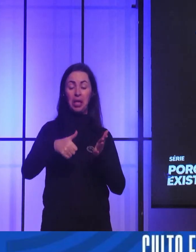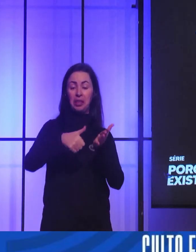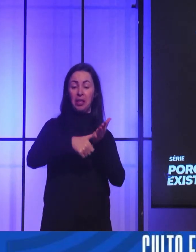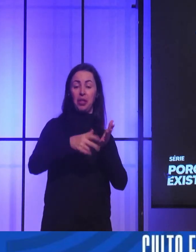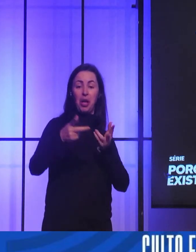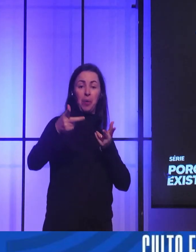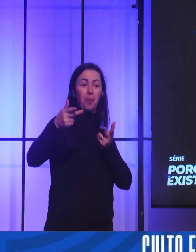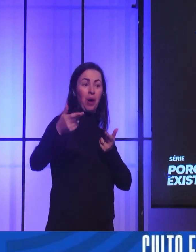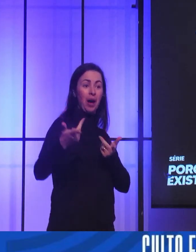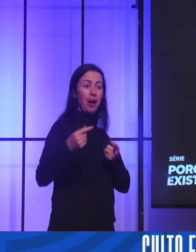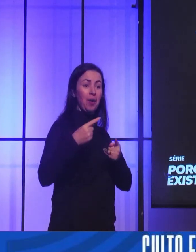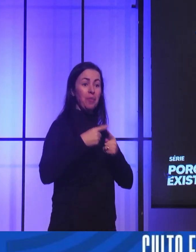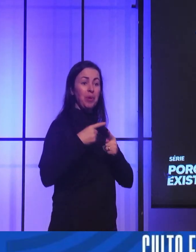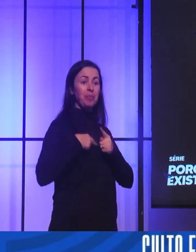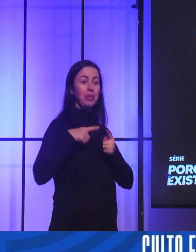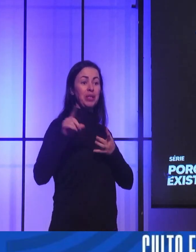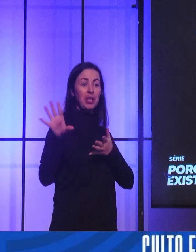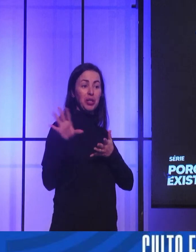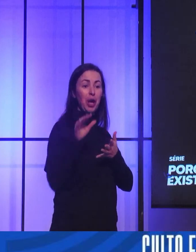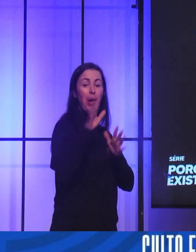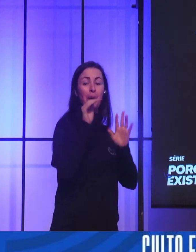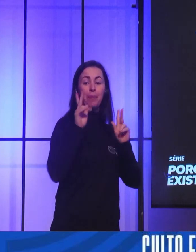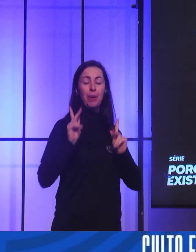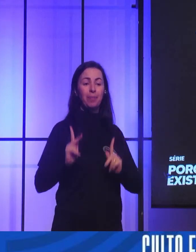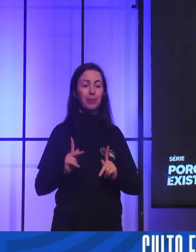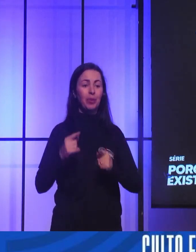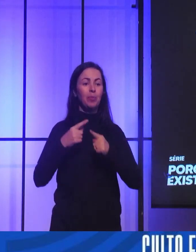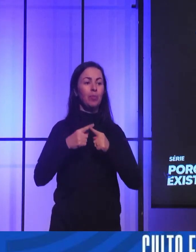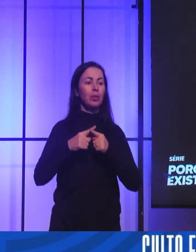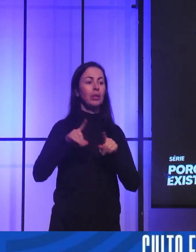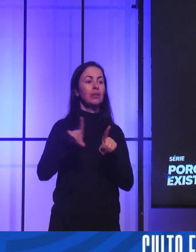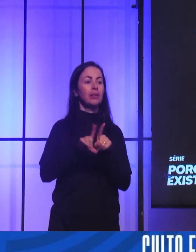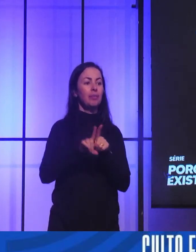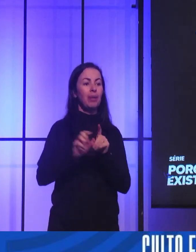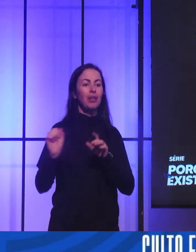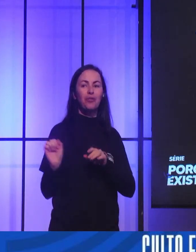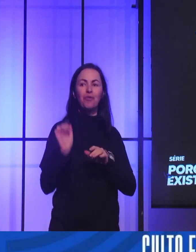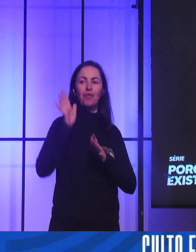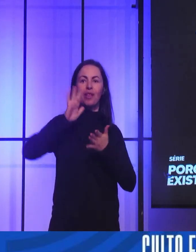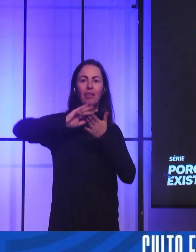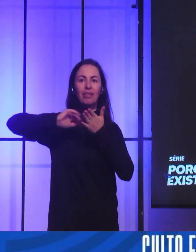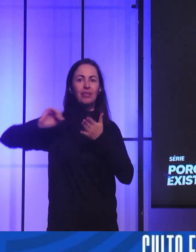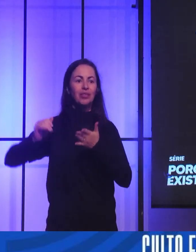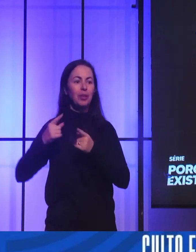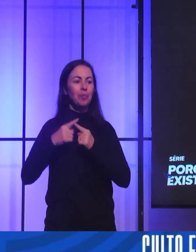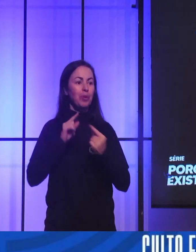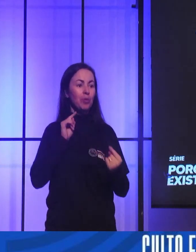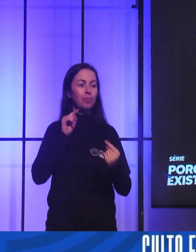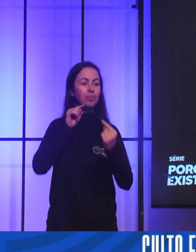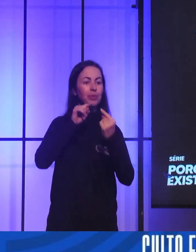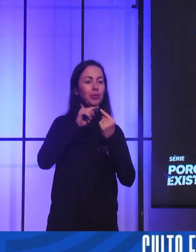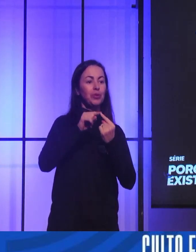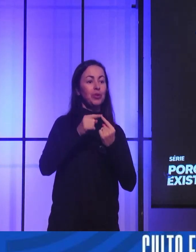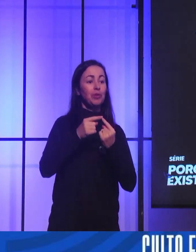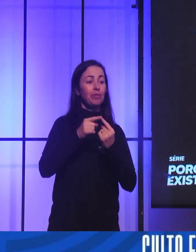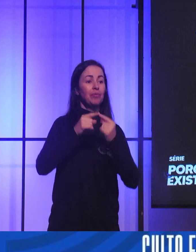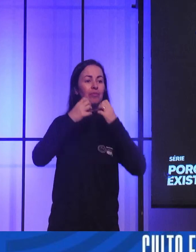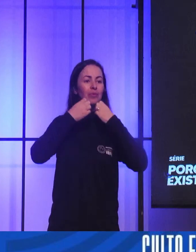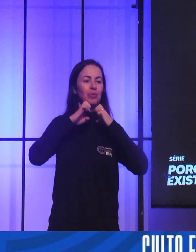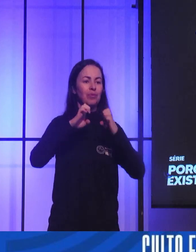que atrair as pessoas, temos que ser, e abrem mão de valores, abrem mão de princípios, abrem valor do